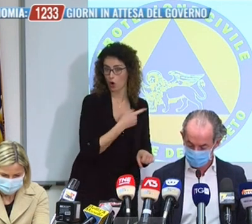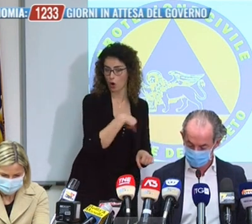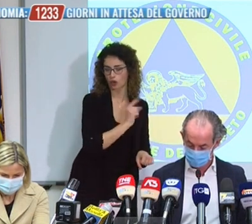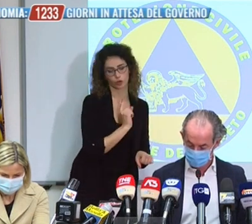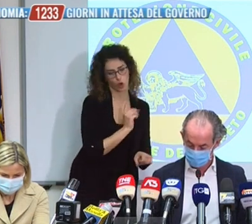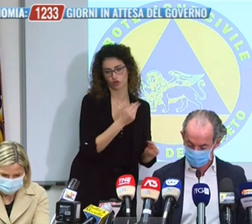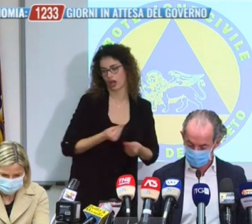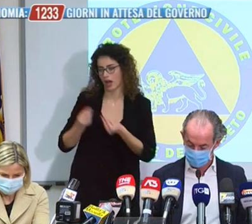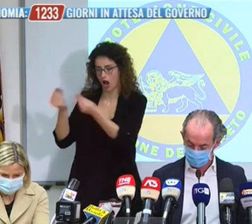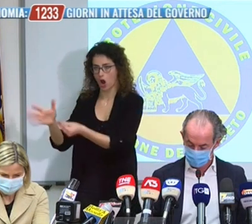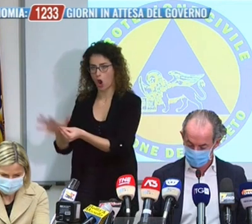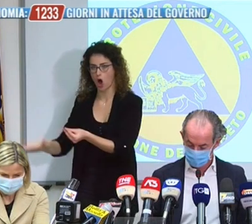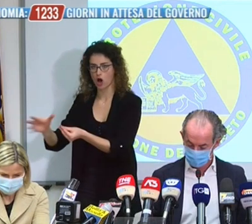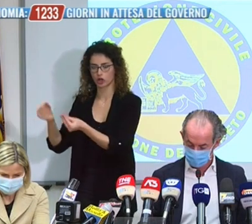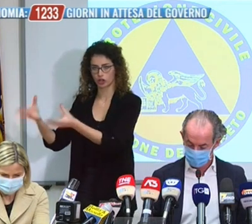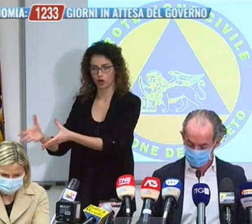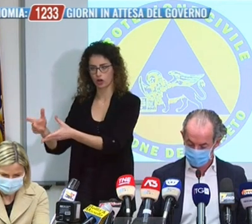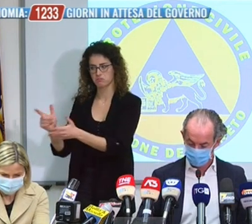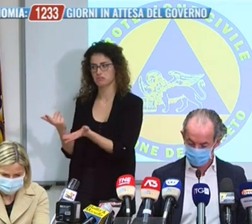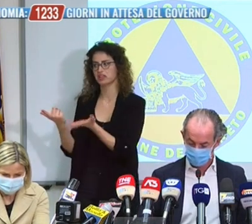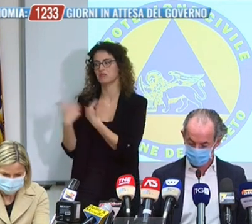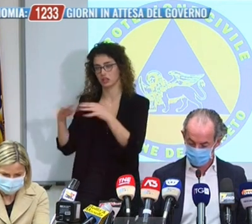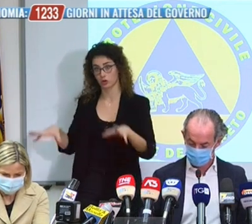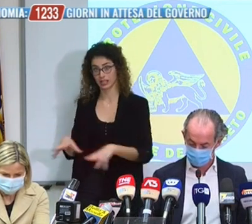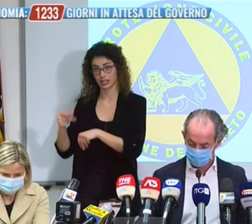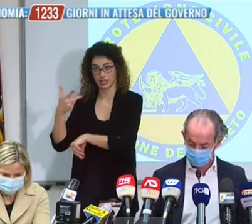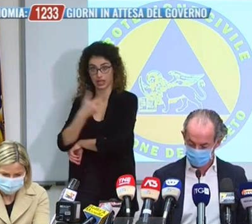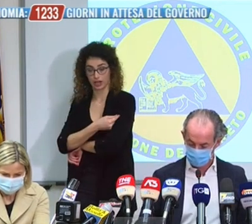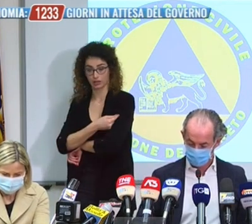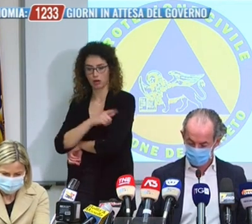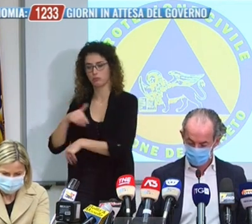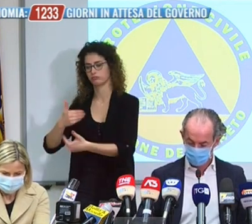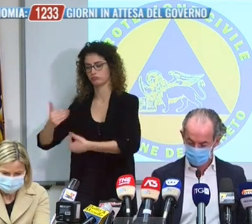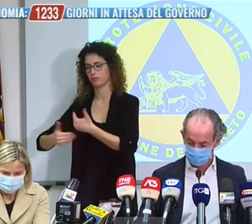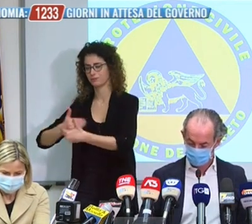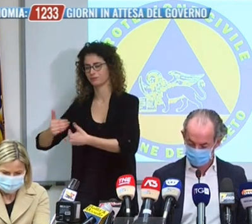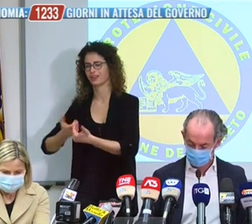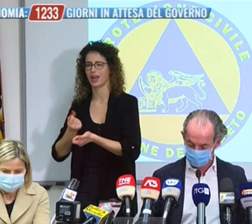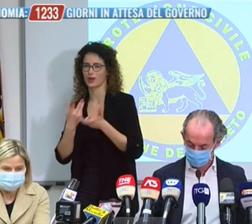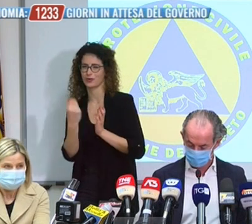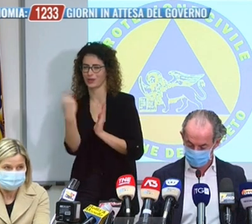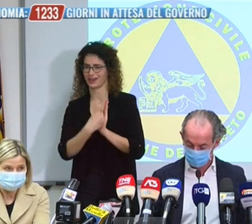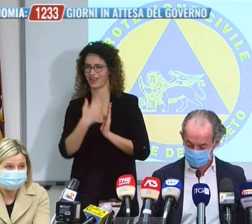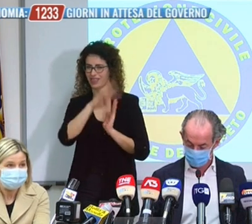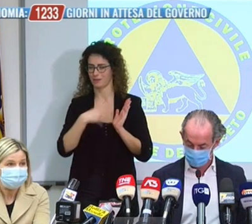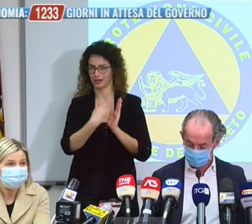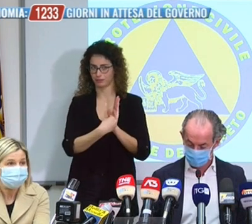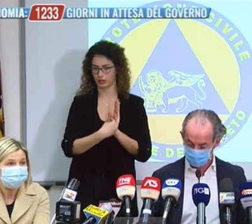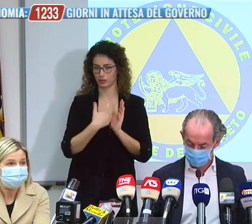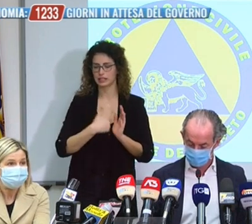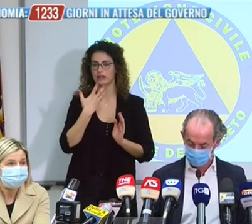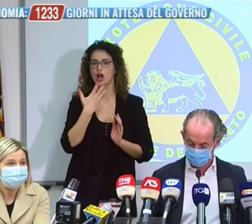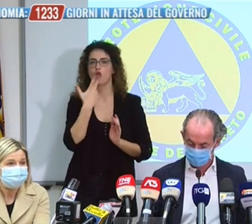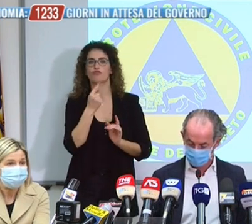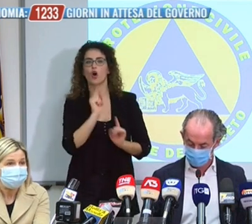hanno già cominciato la settimana scorsa a somministrarli e quindi via via li caricheranno. Quindi non è un rifiuto né un